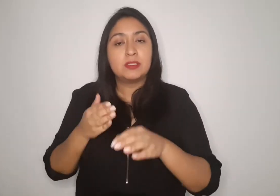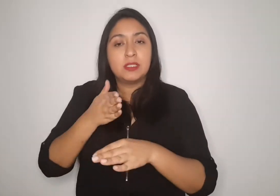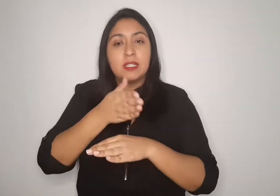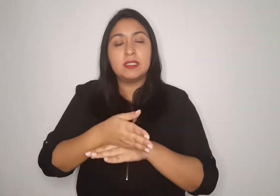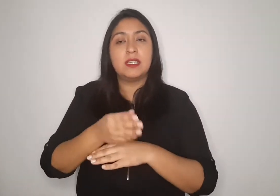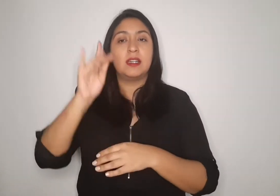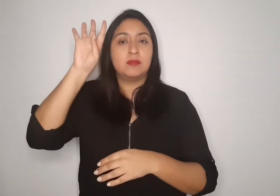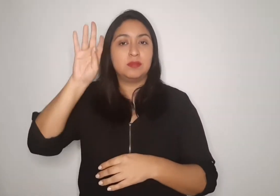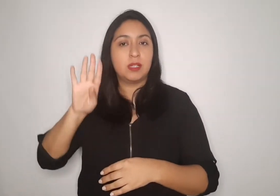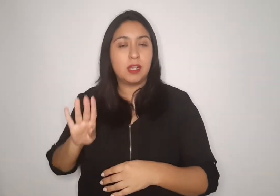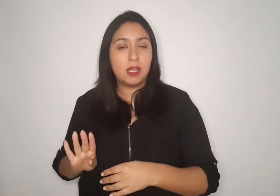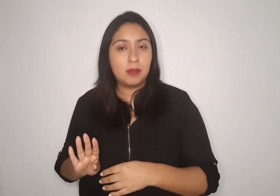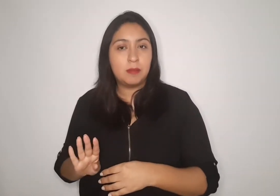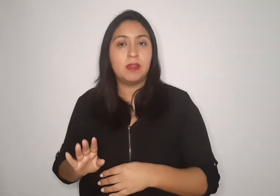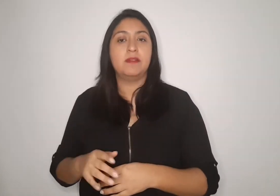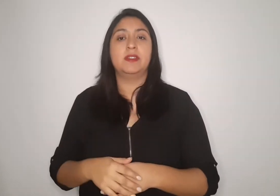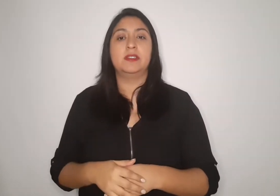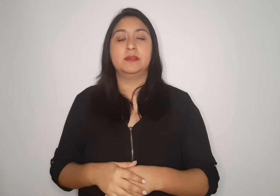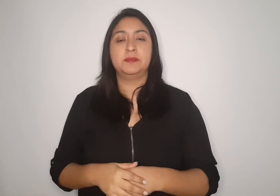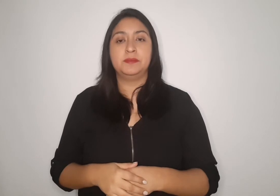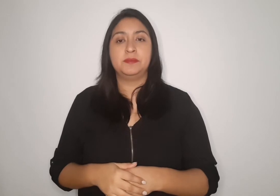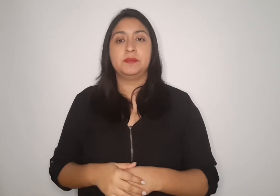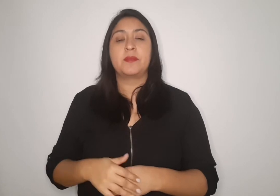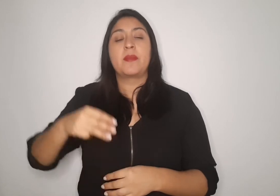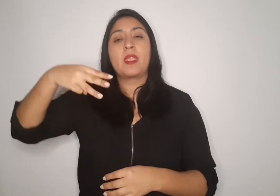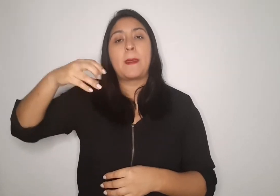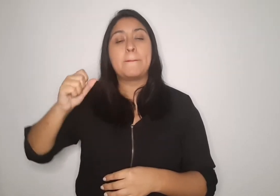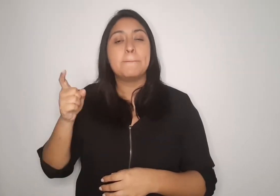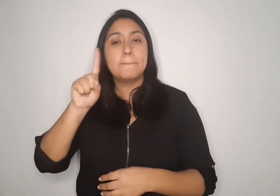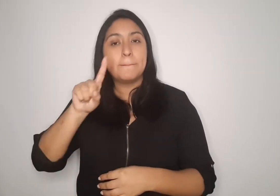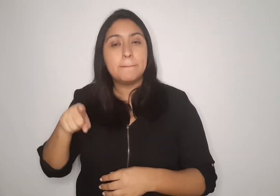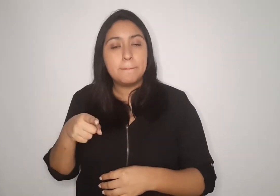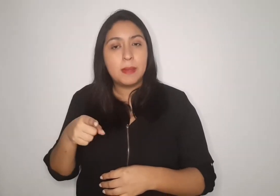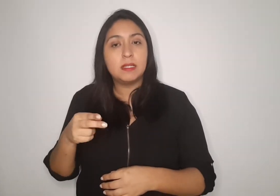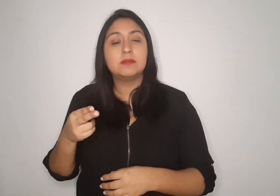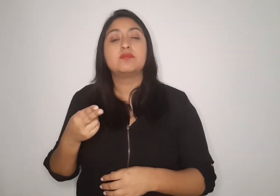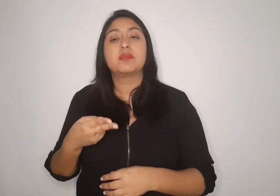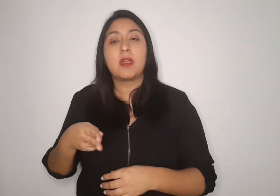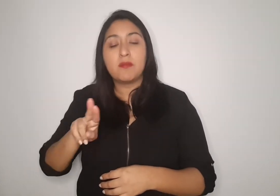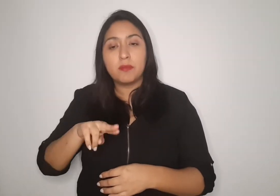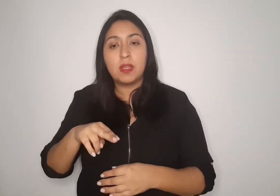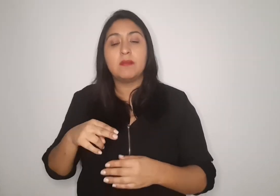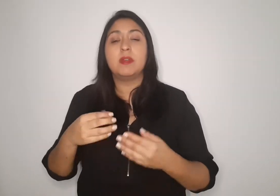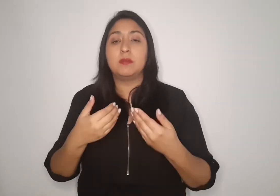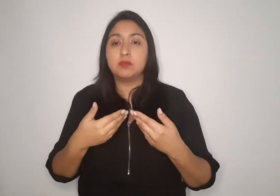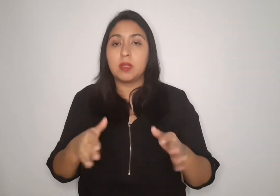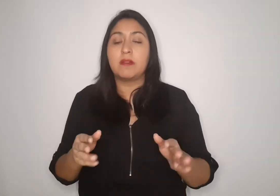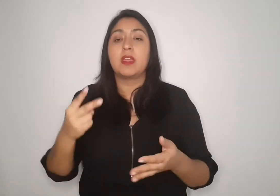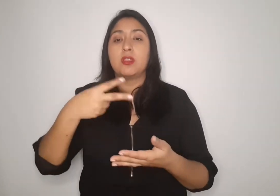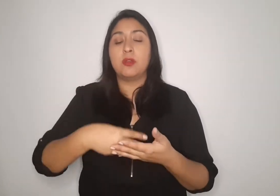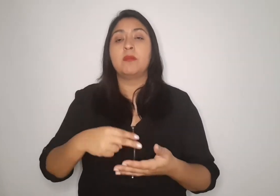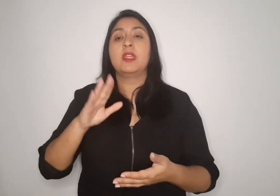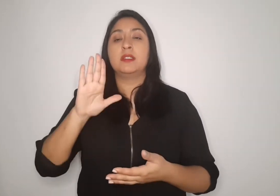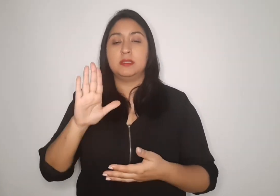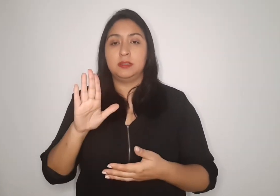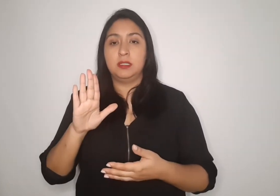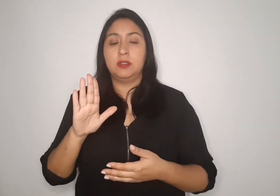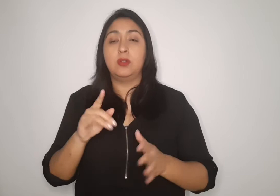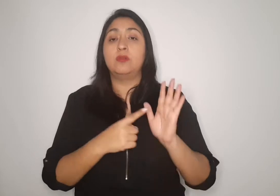arte moderno. El MAS reabrió en 2005 con la exposición Chile Ancestral,